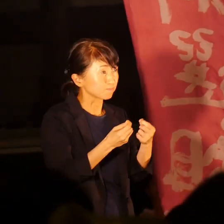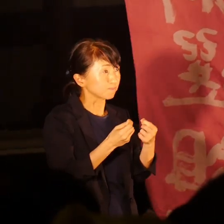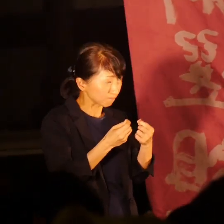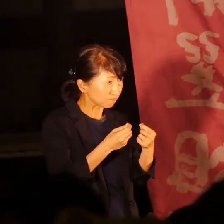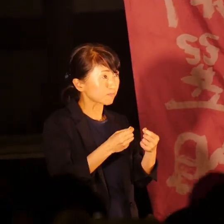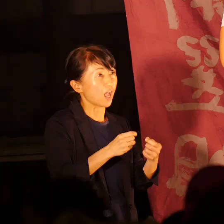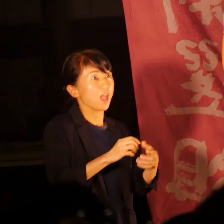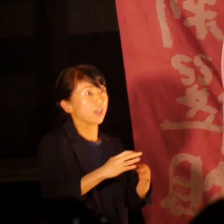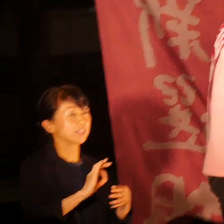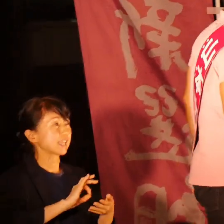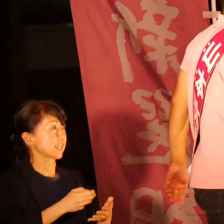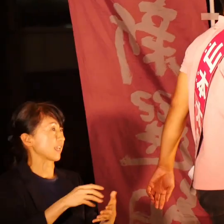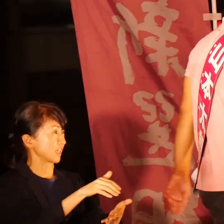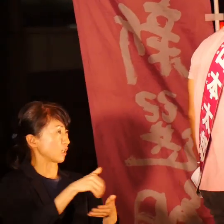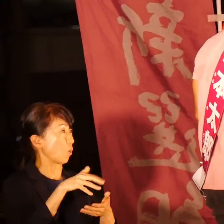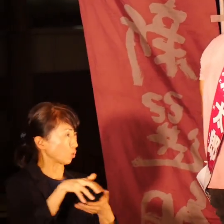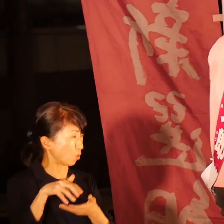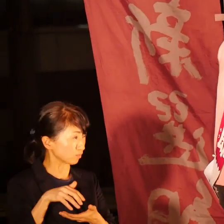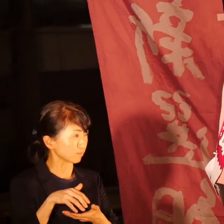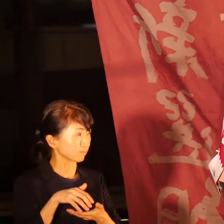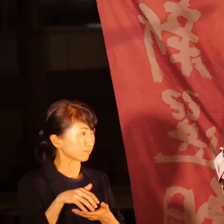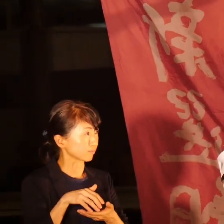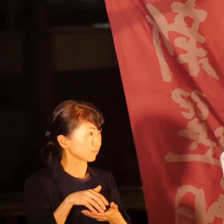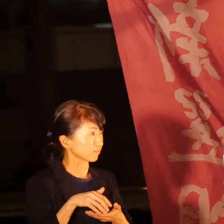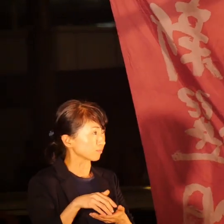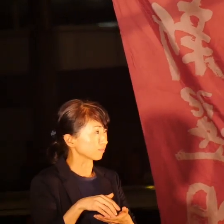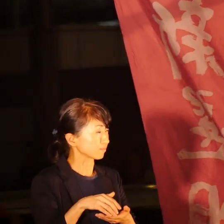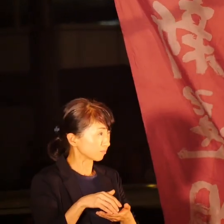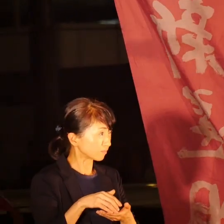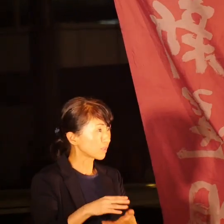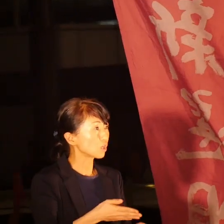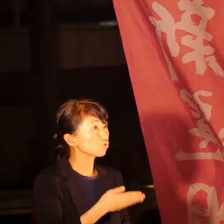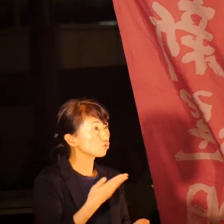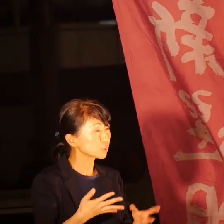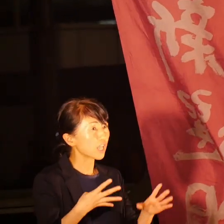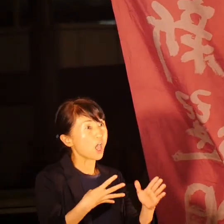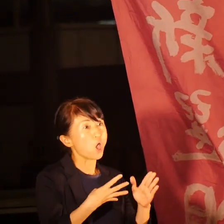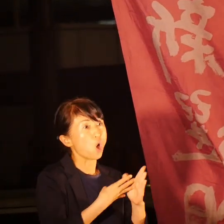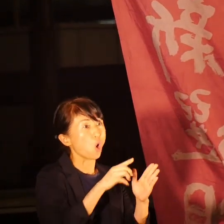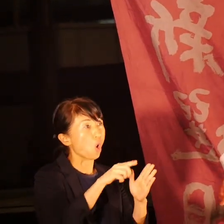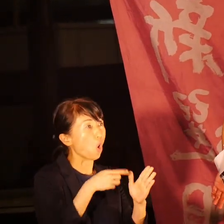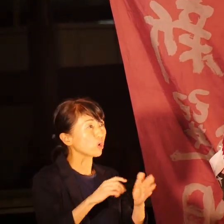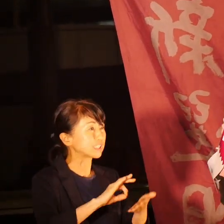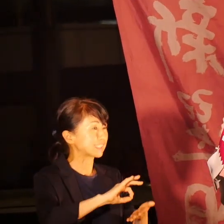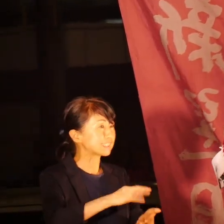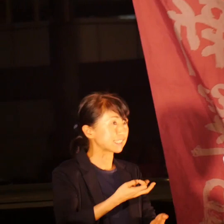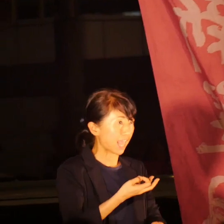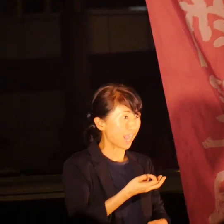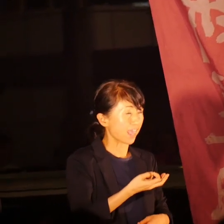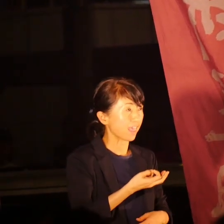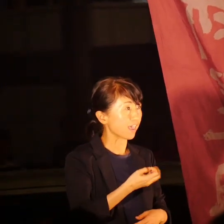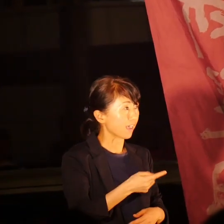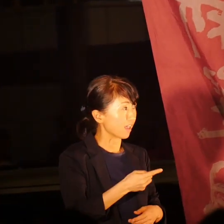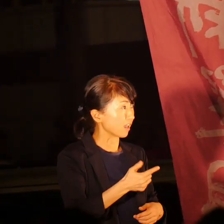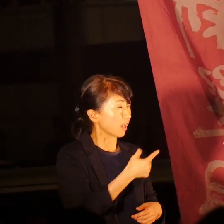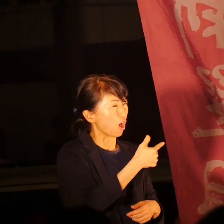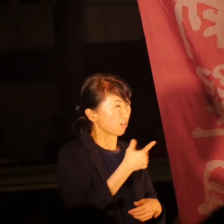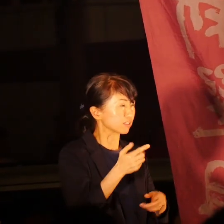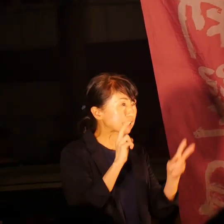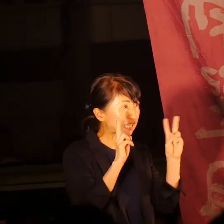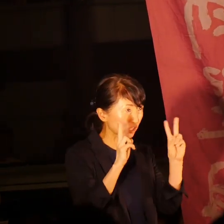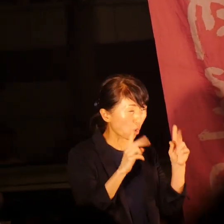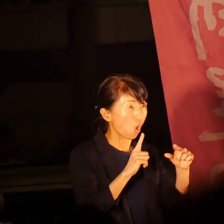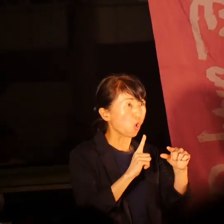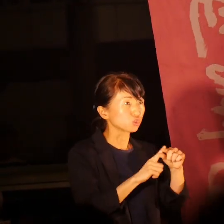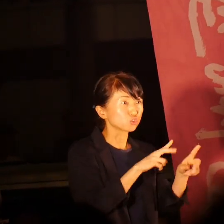続いて法人税、 法人税は大企業、